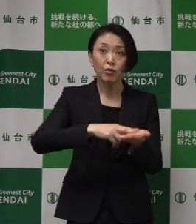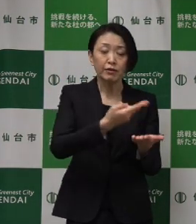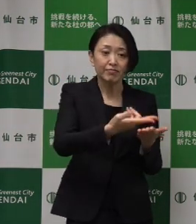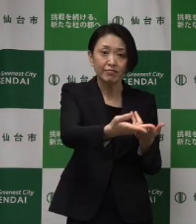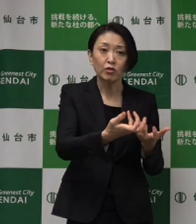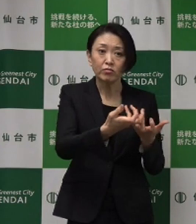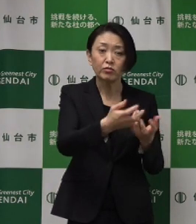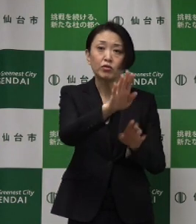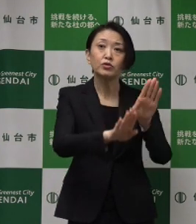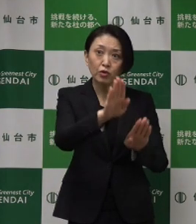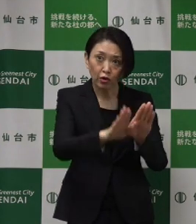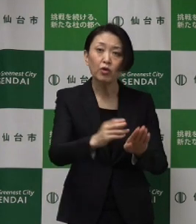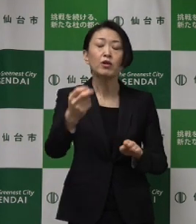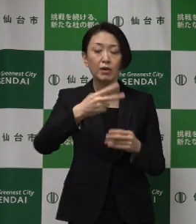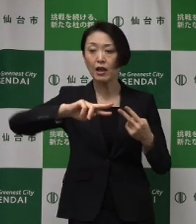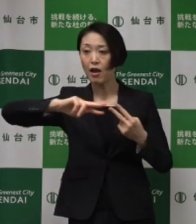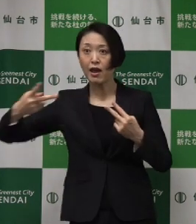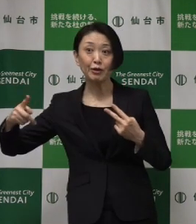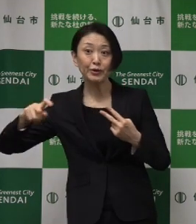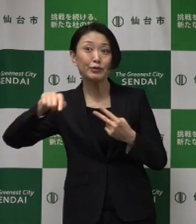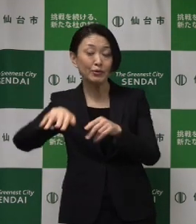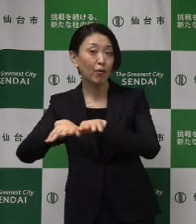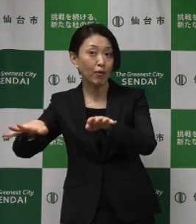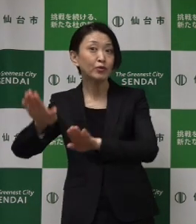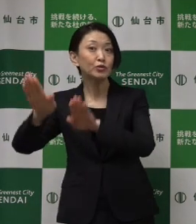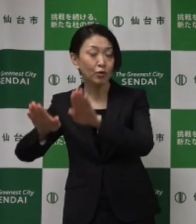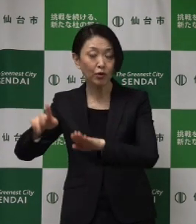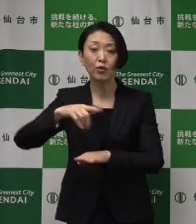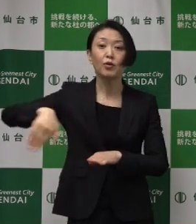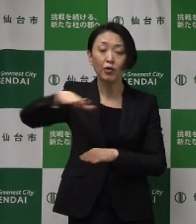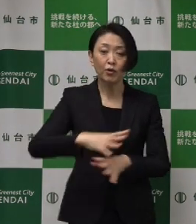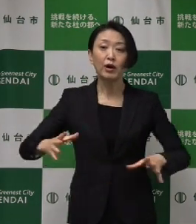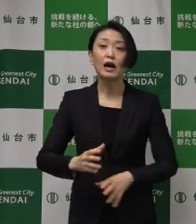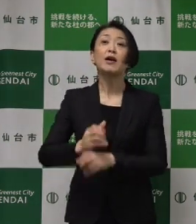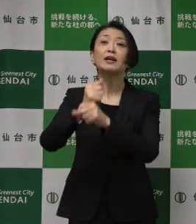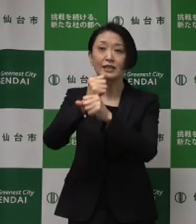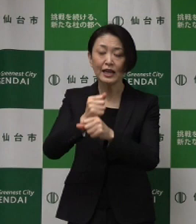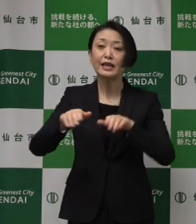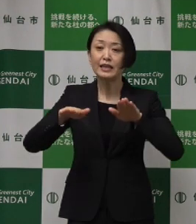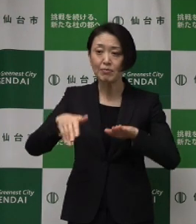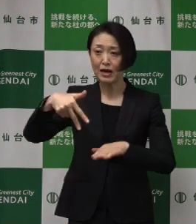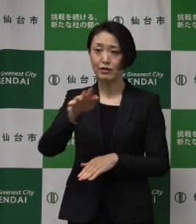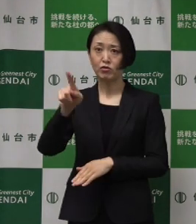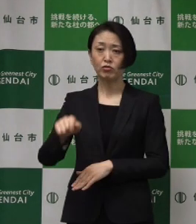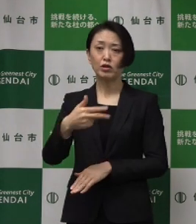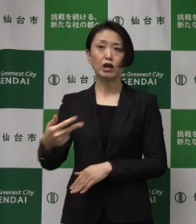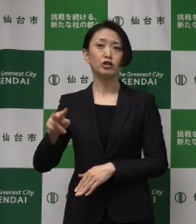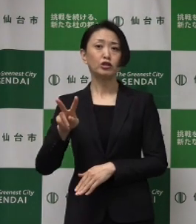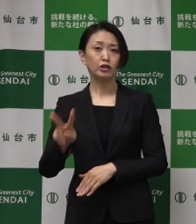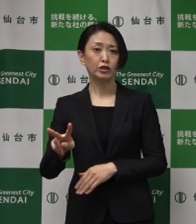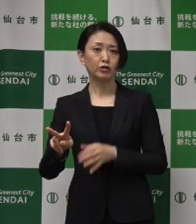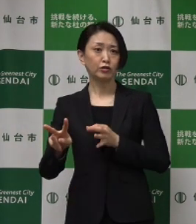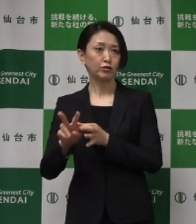そのあたりがそう中心に見て、継続的にステージ2になっているかどうか判断したいという